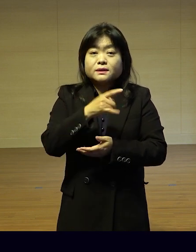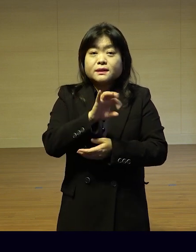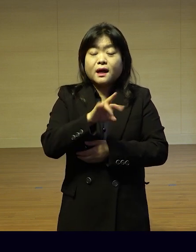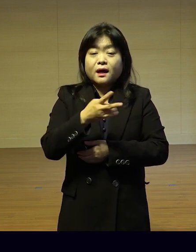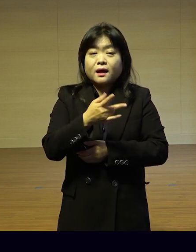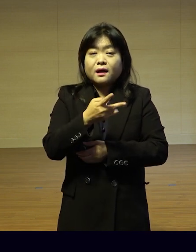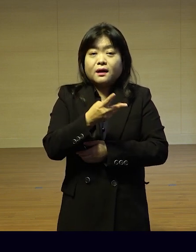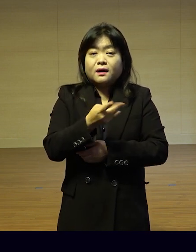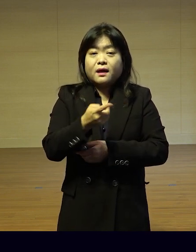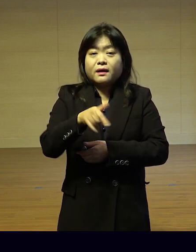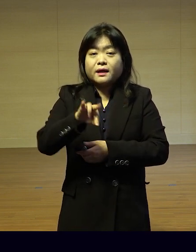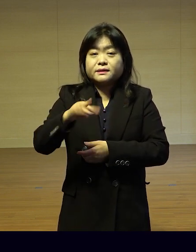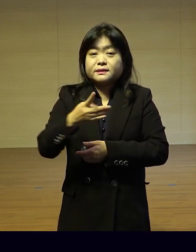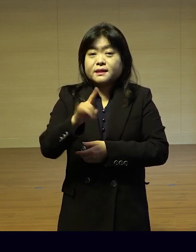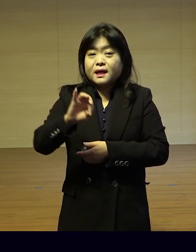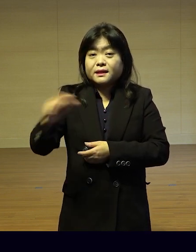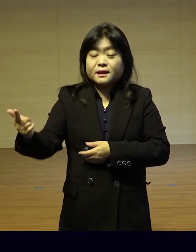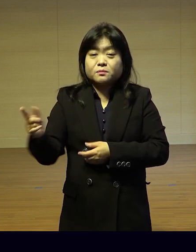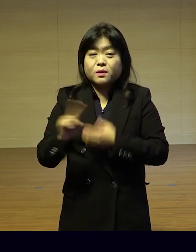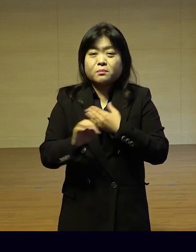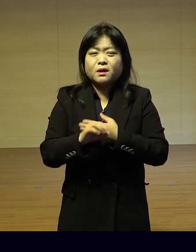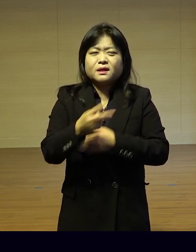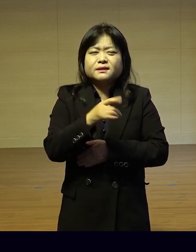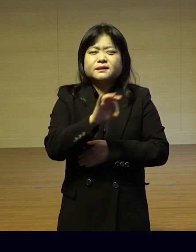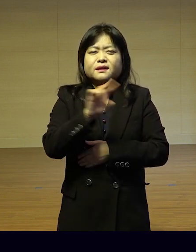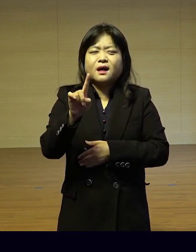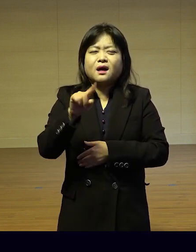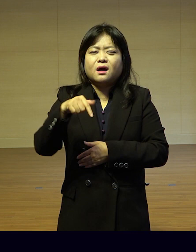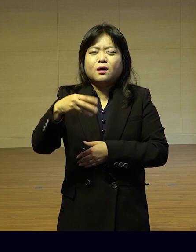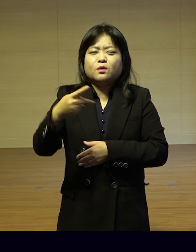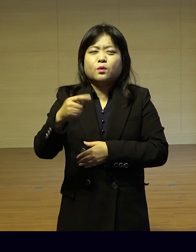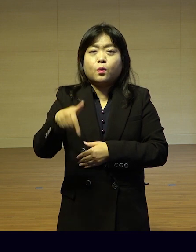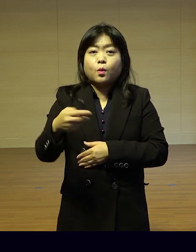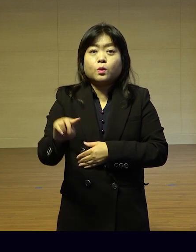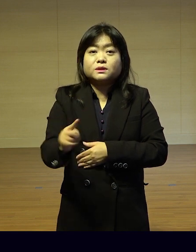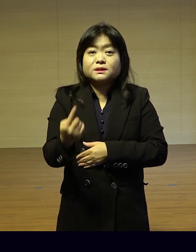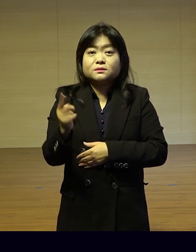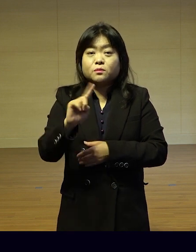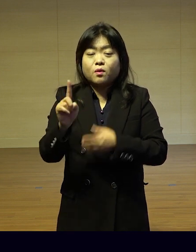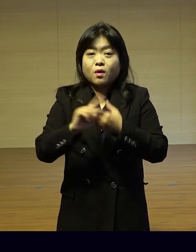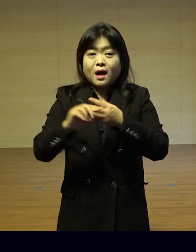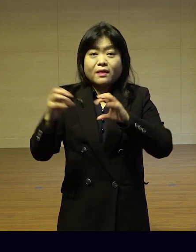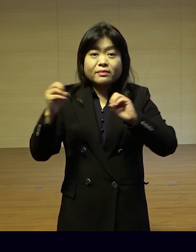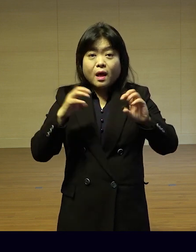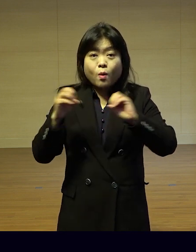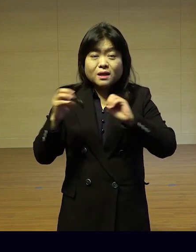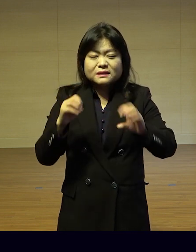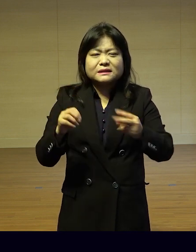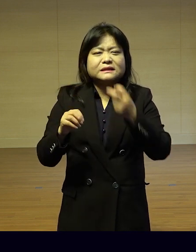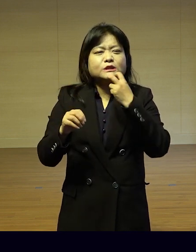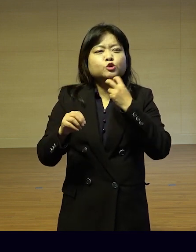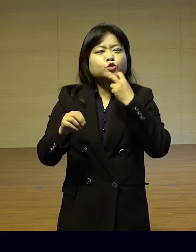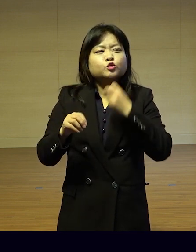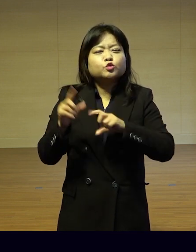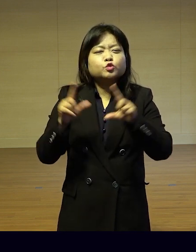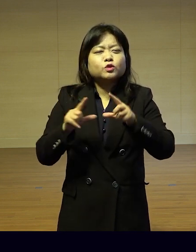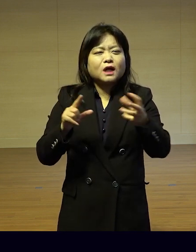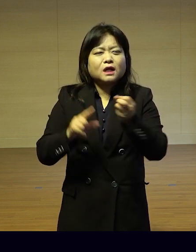디알레게스타이 결국 명사형은 디알로고스, 다이알로그인데요. 대화라고 하는 것은 이중 구조를 가지고